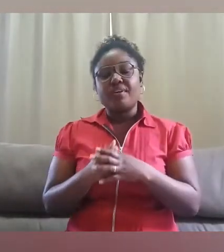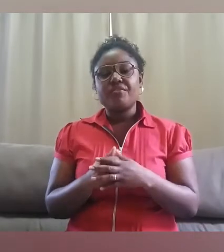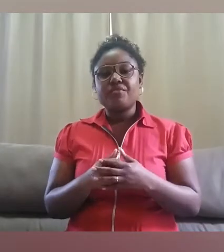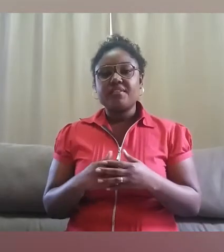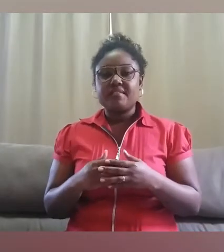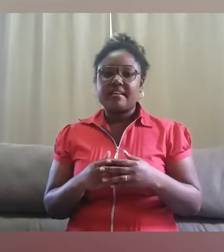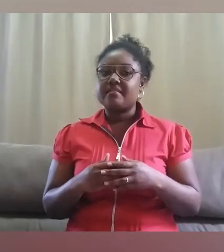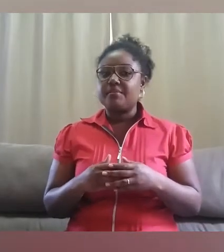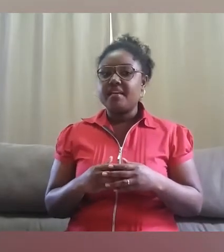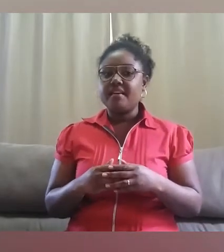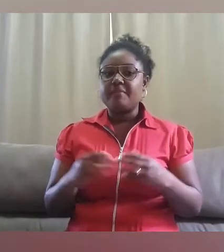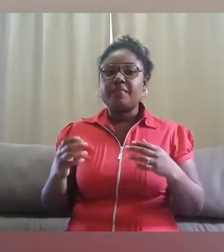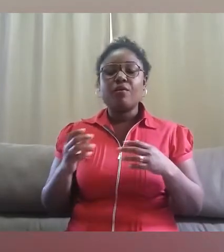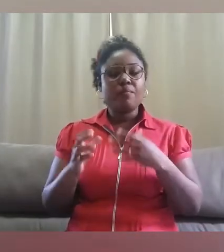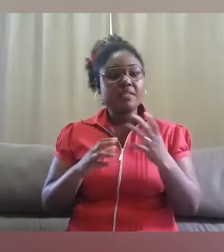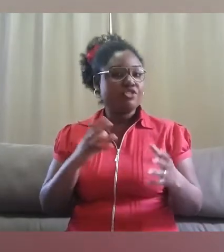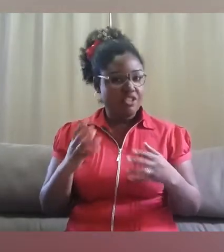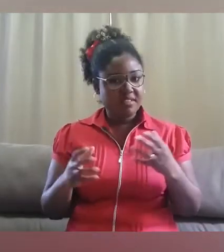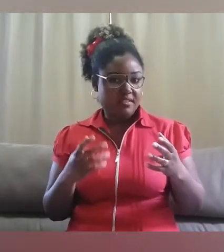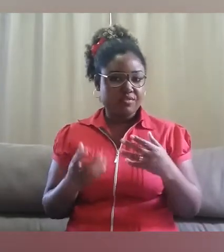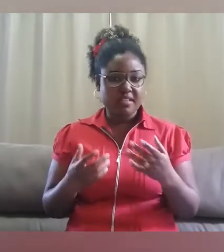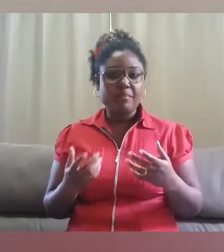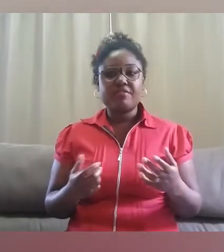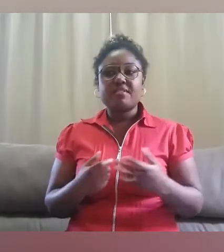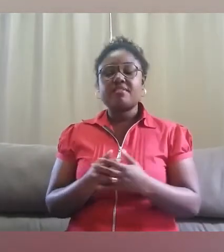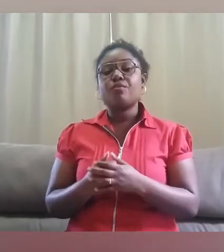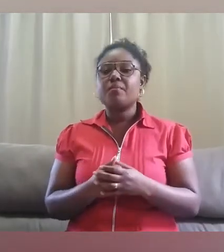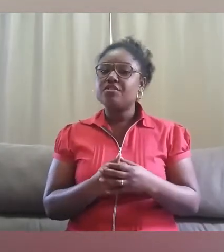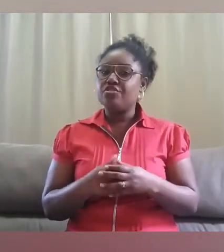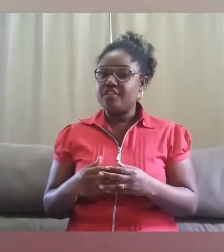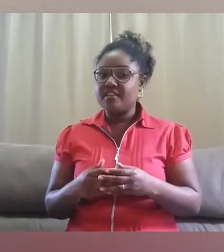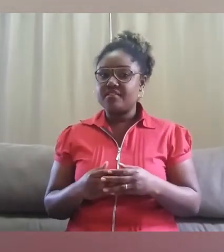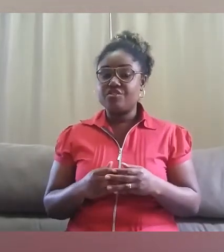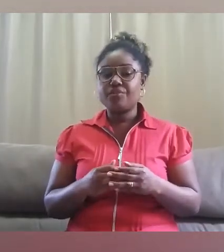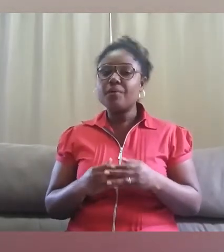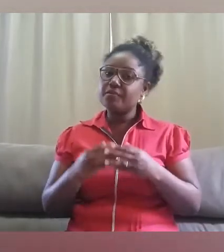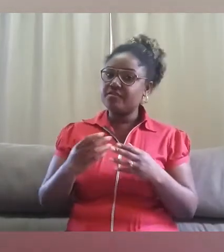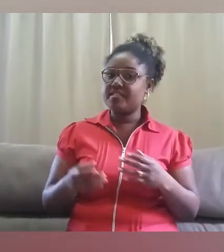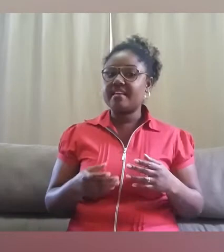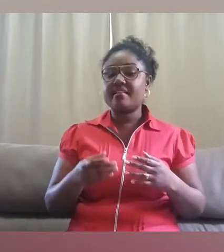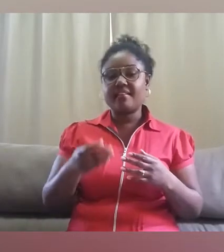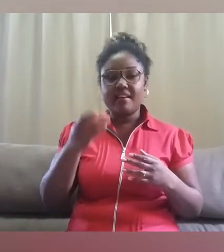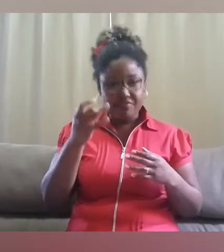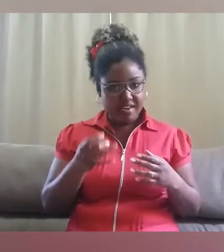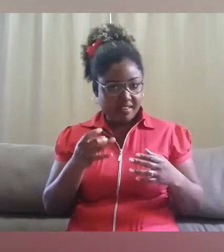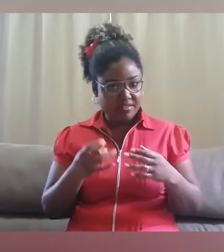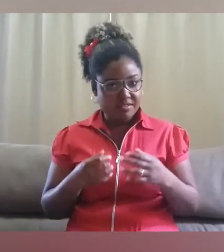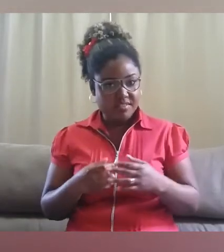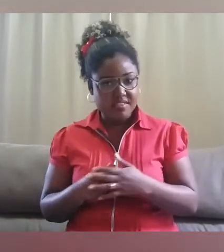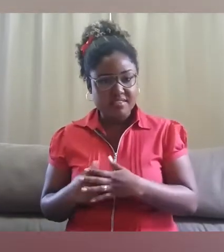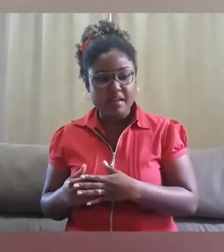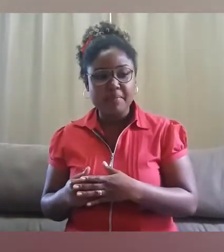eu vou ensinar também algumas dicas, vou dar para vocês algumas dicas de como você gravar aquilo que você está